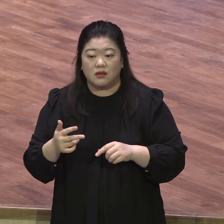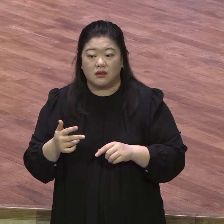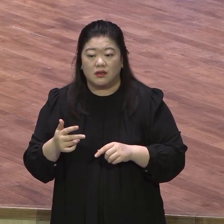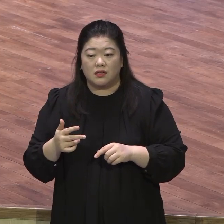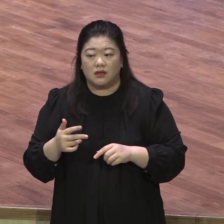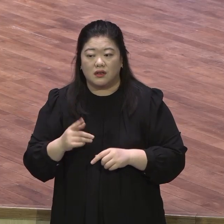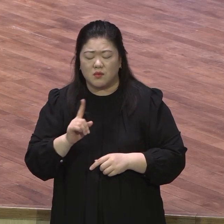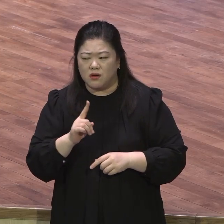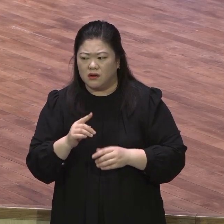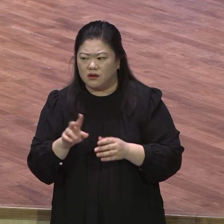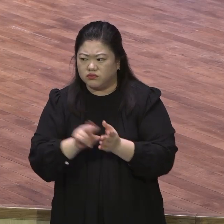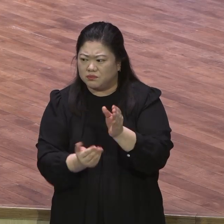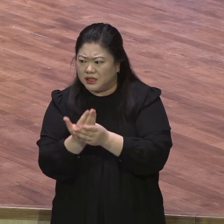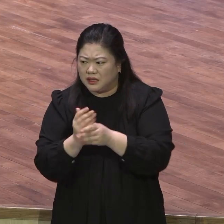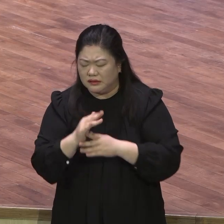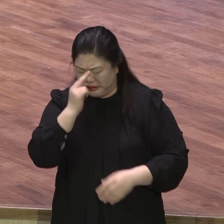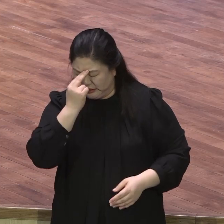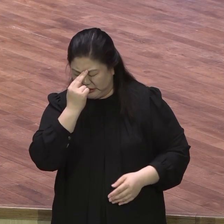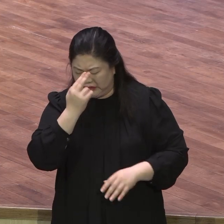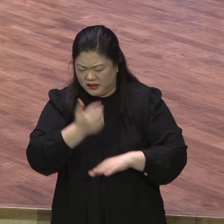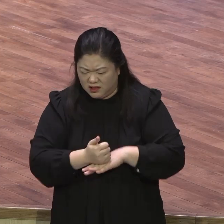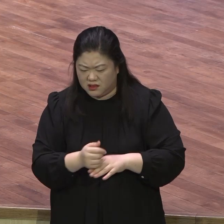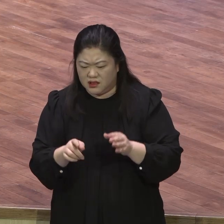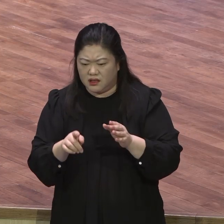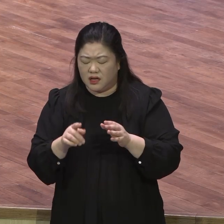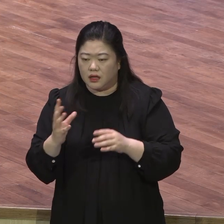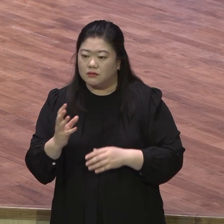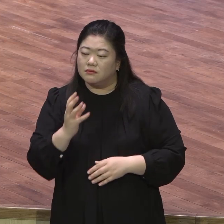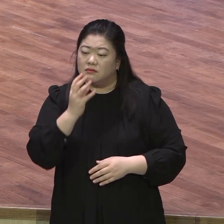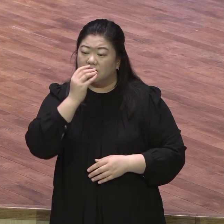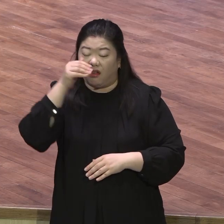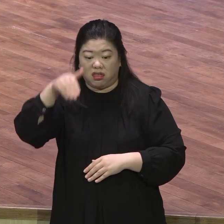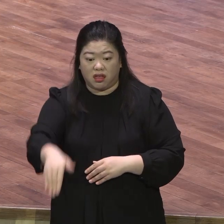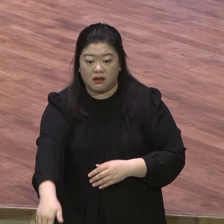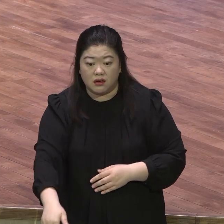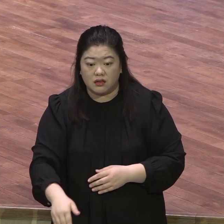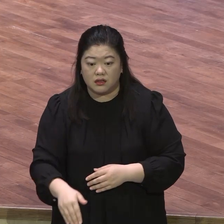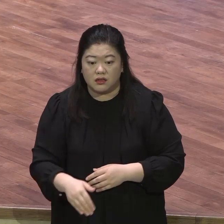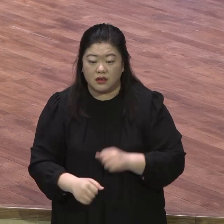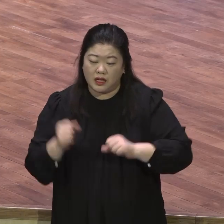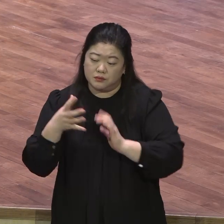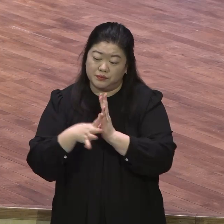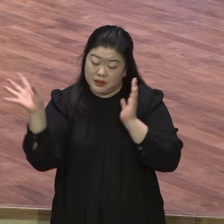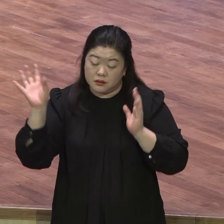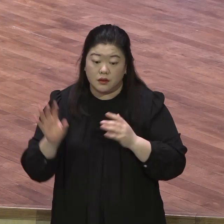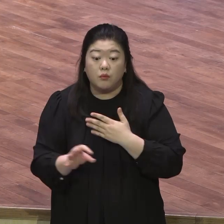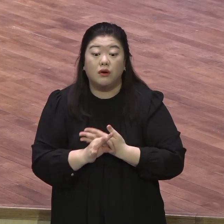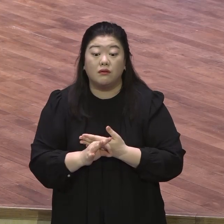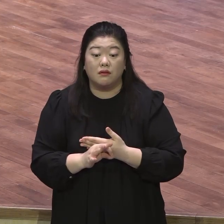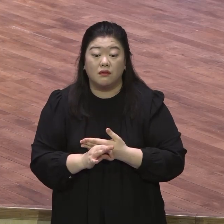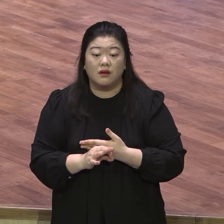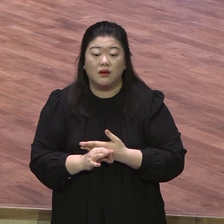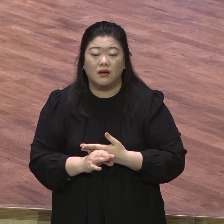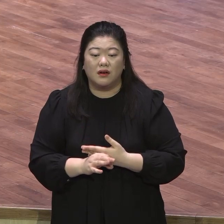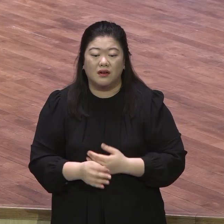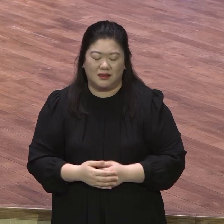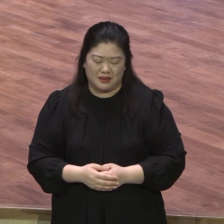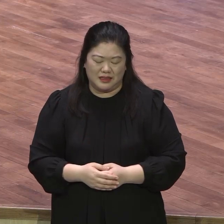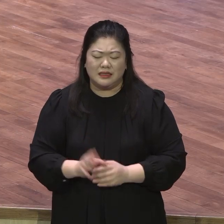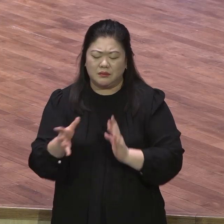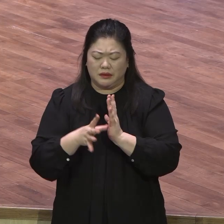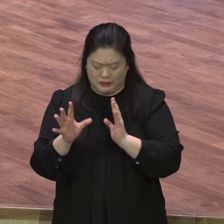뭐야 구원받은 거냐. 그럴 수 있다. 그러니까 교회에 와서 너는 구원받은 하나님의 자녀여 영적인 삶으로